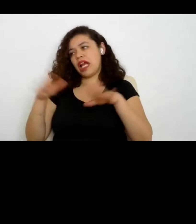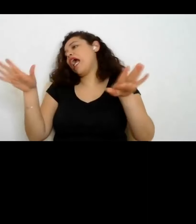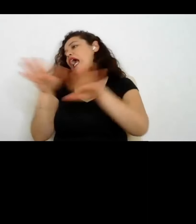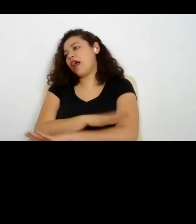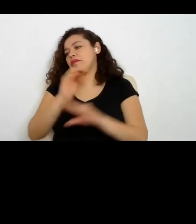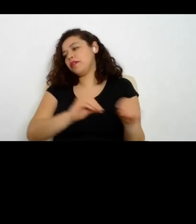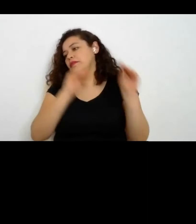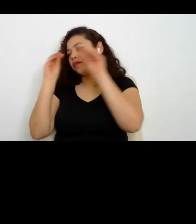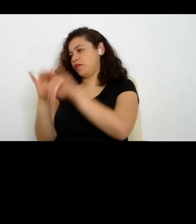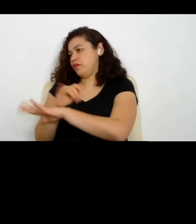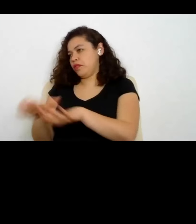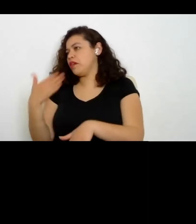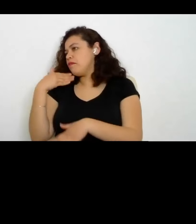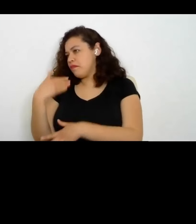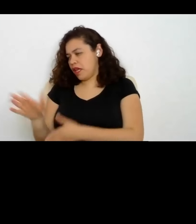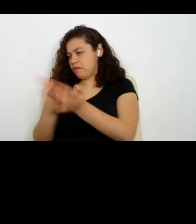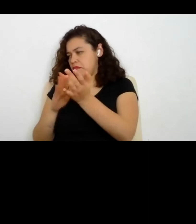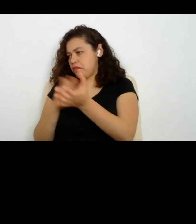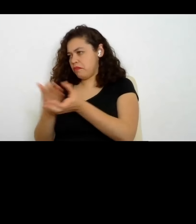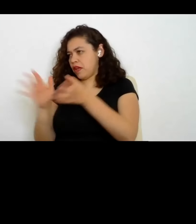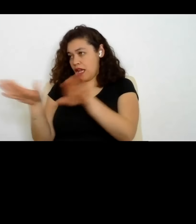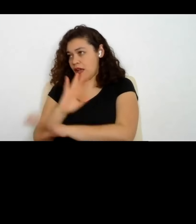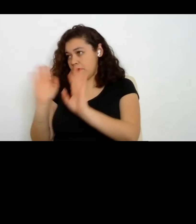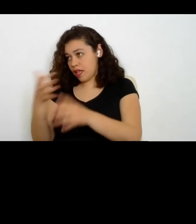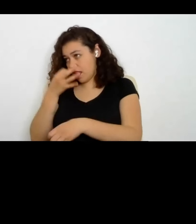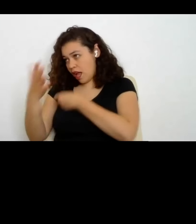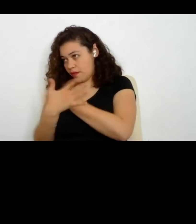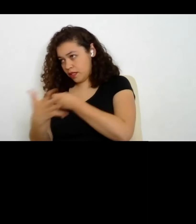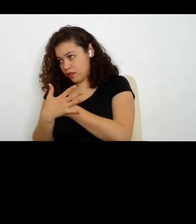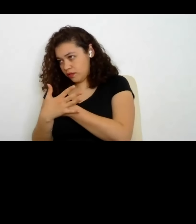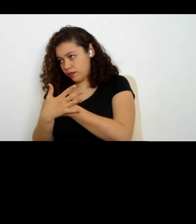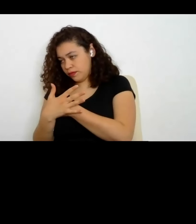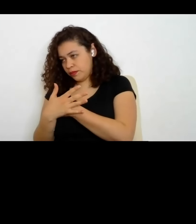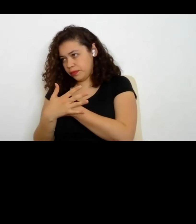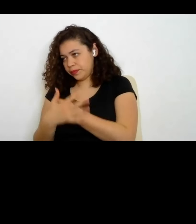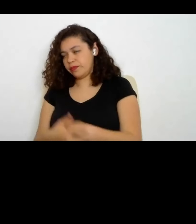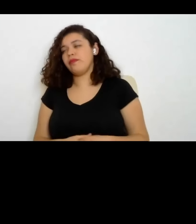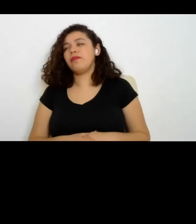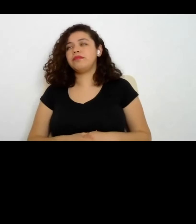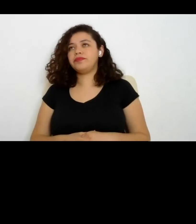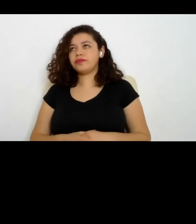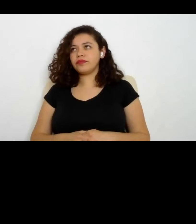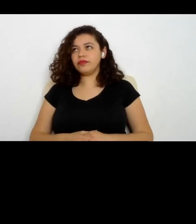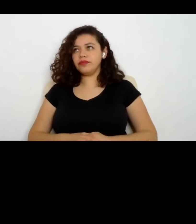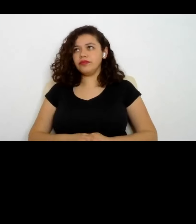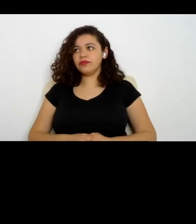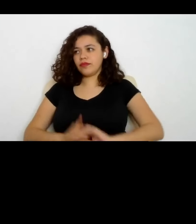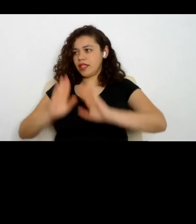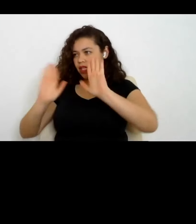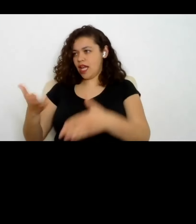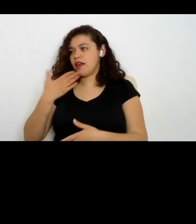base de datos o en mi expediente, tal. Entonces, te notifico que ya se